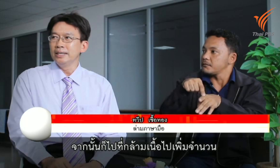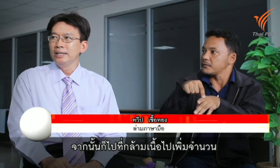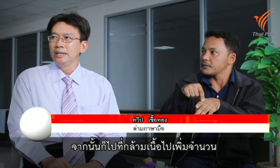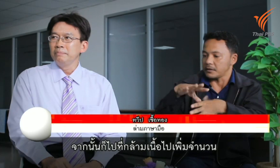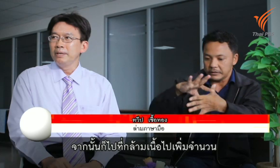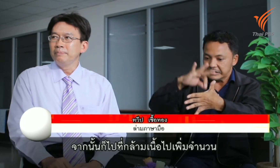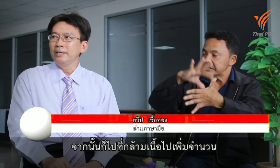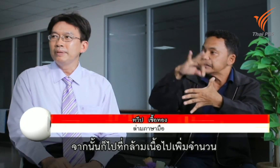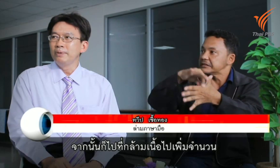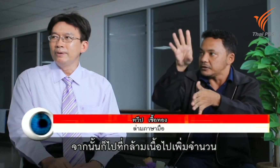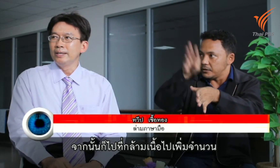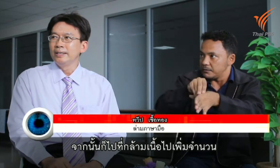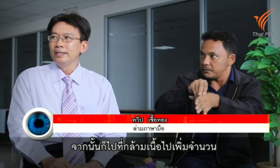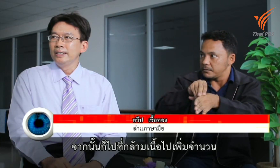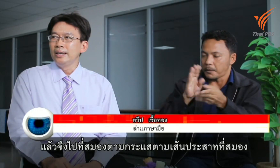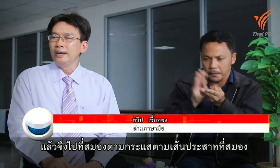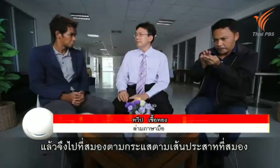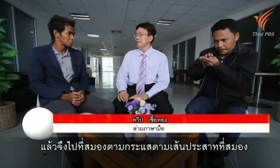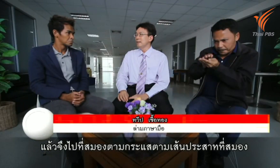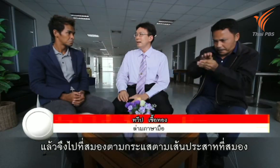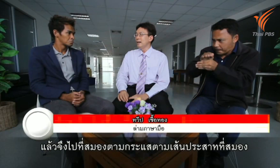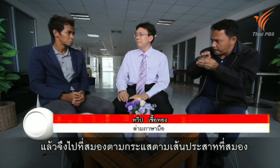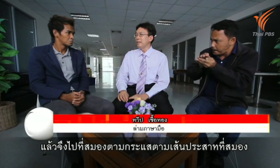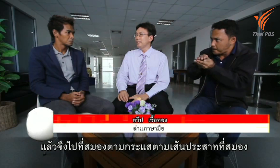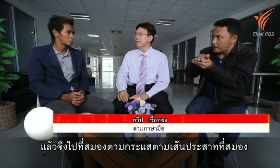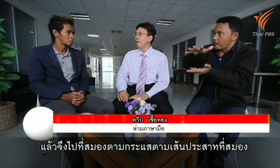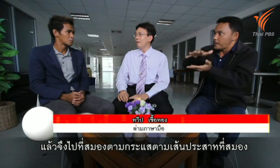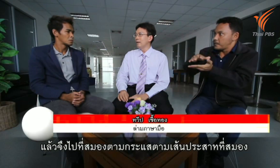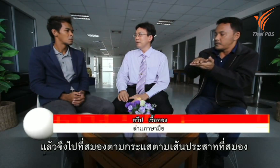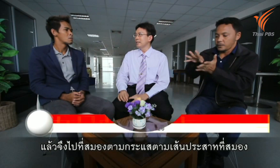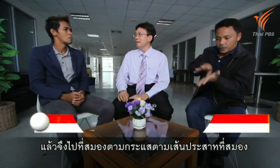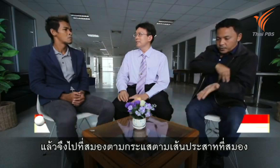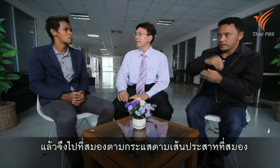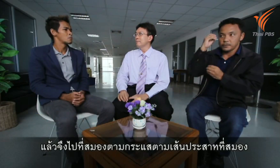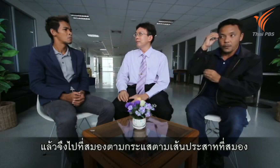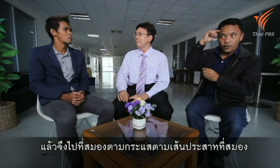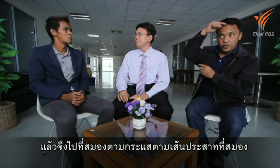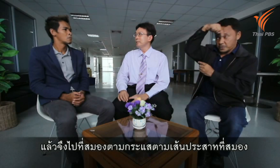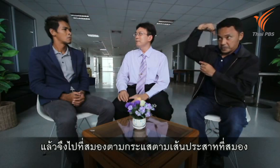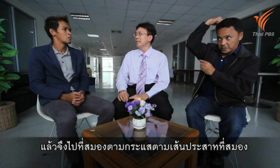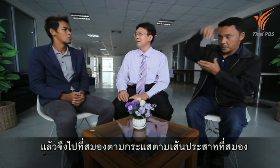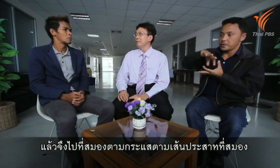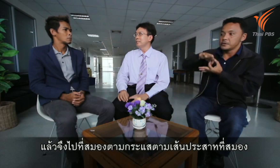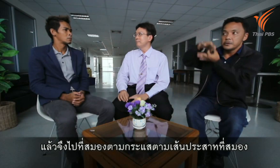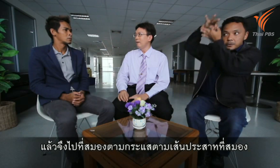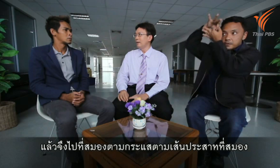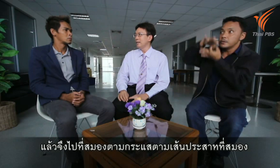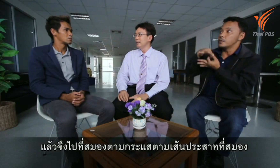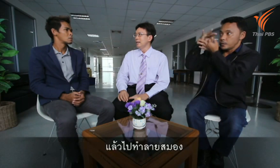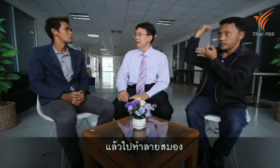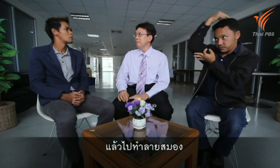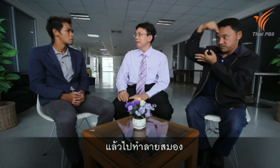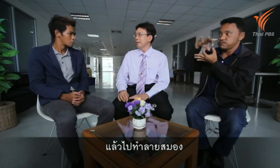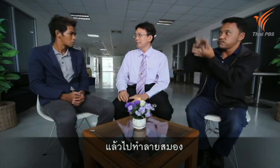เนื้อไปเพิ่มจำนวนแล้วจึงไปที่สมองไปตามกระแสตามเส้นประสาทไปที่สมองน